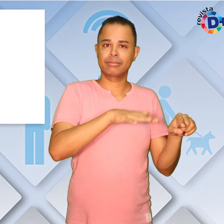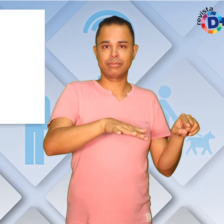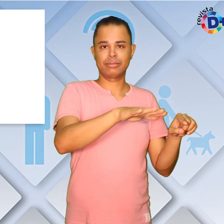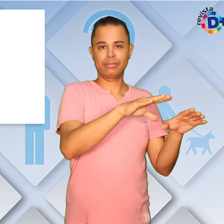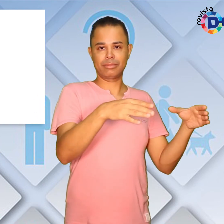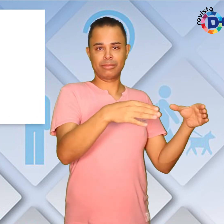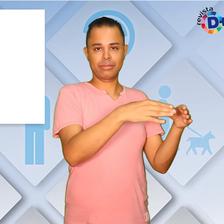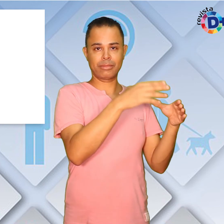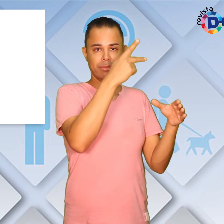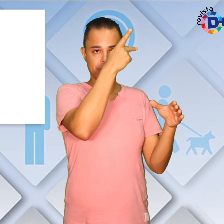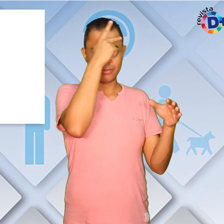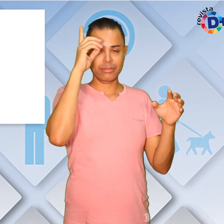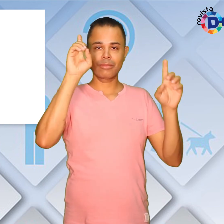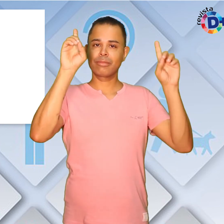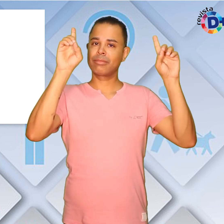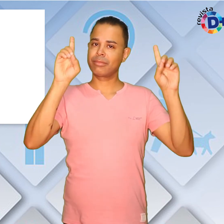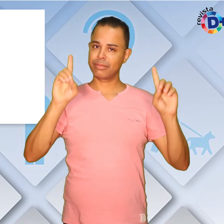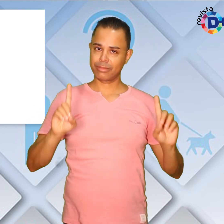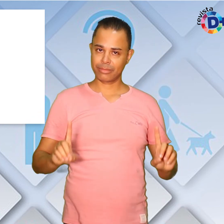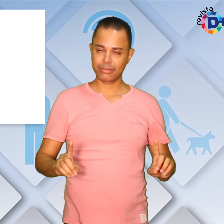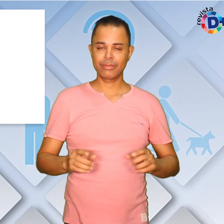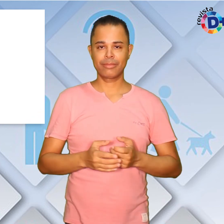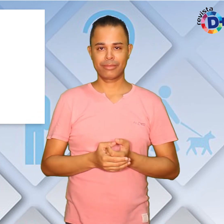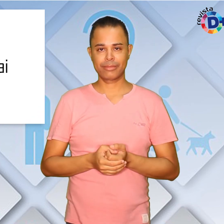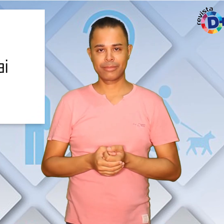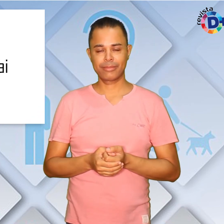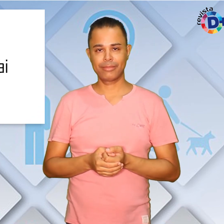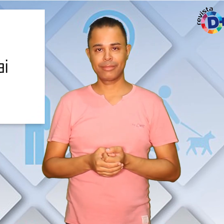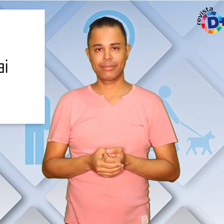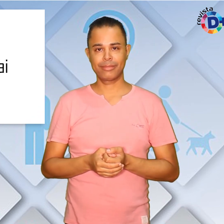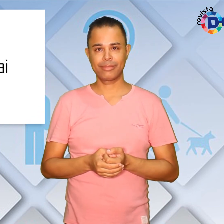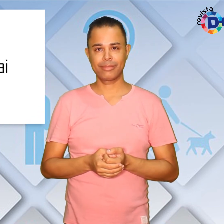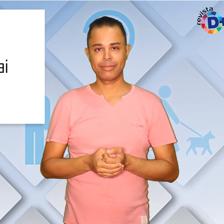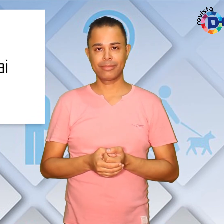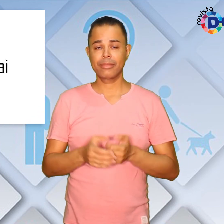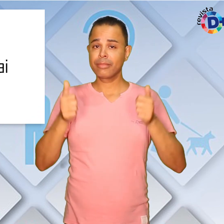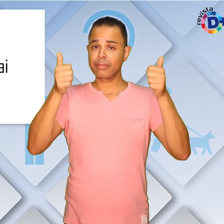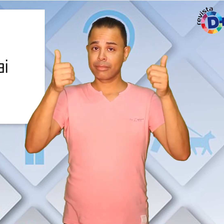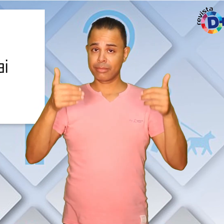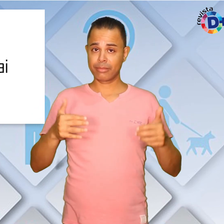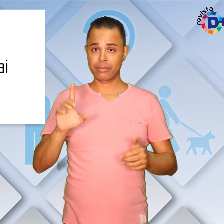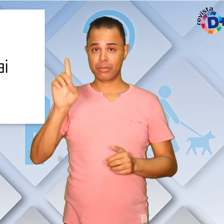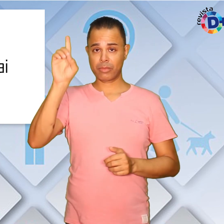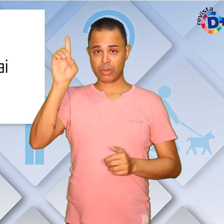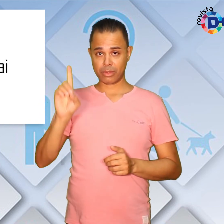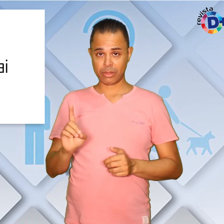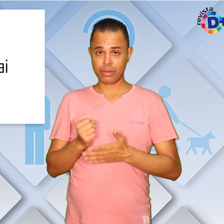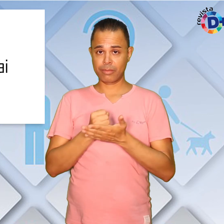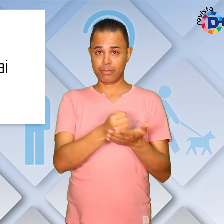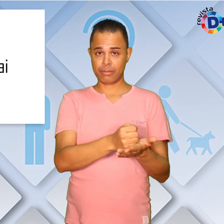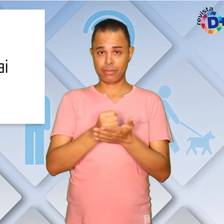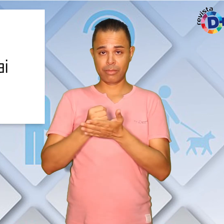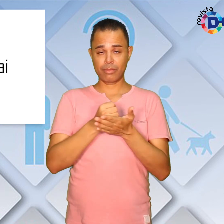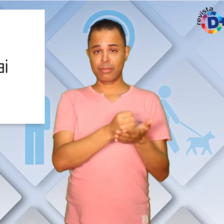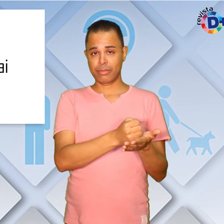com necessidades especiais explica o diretor de operações da companhia